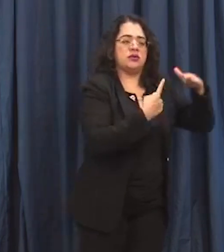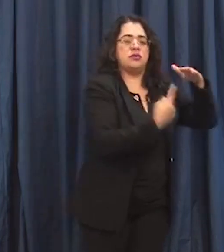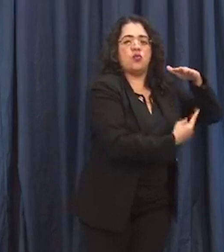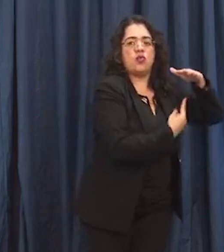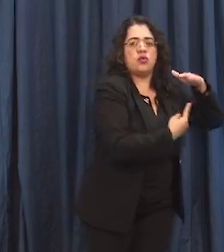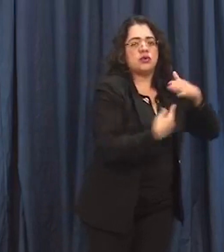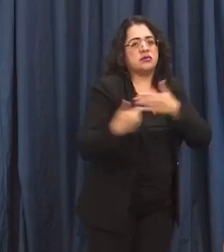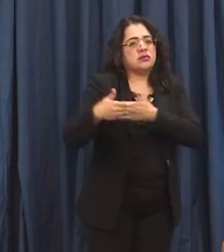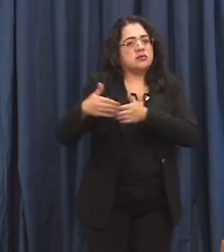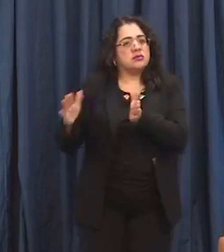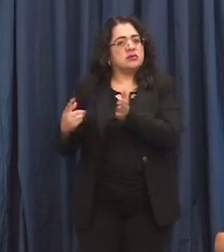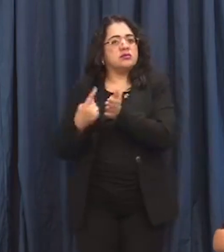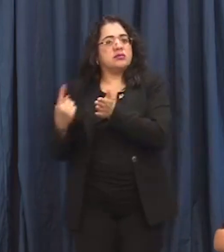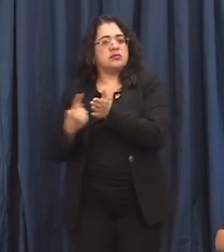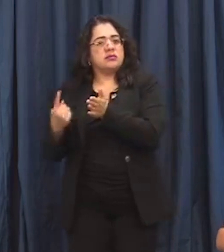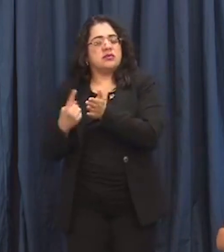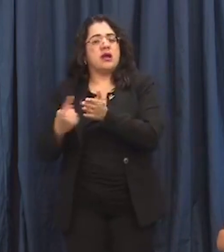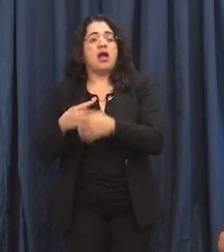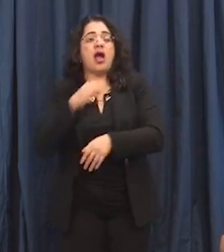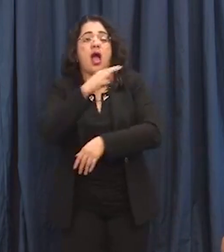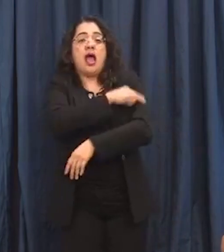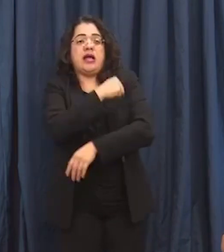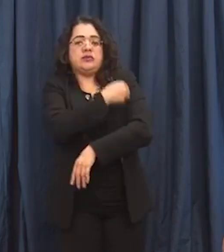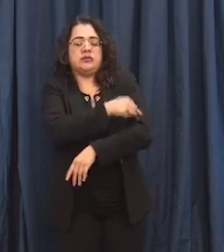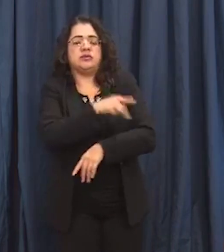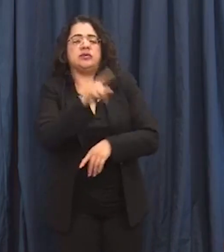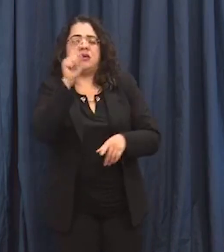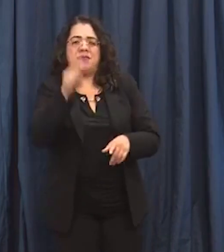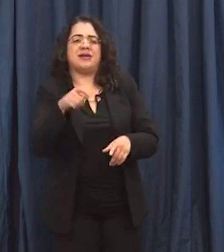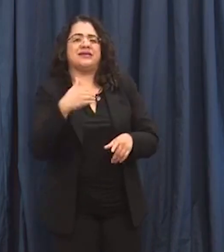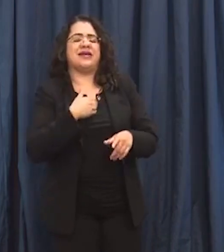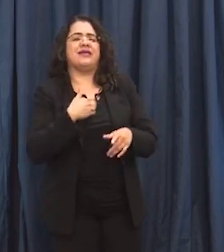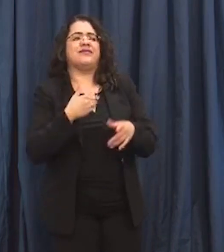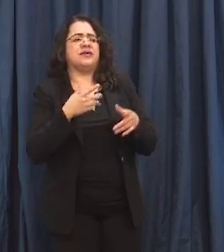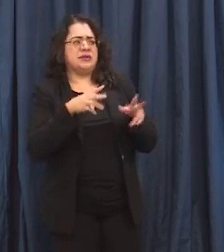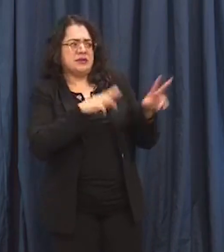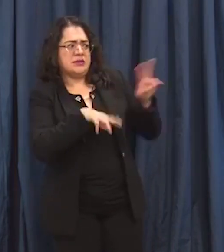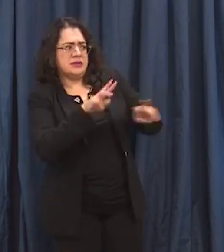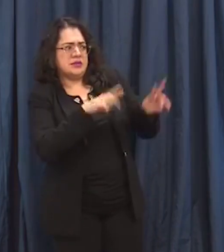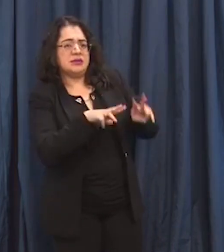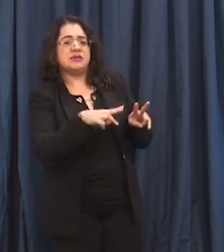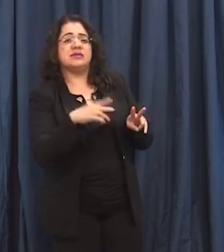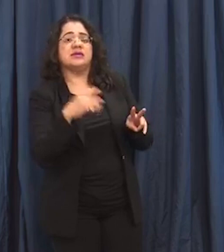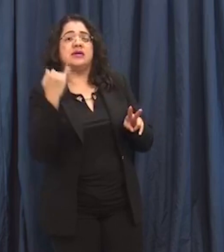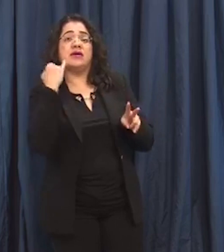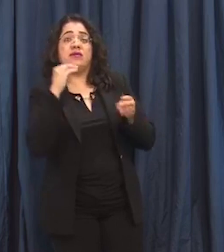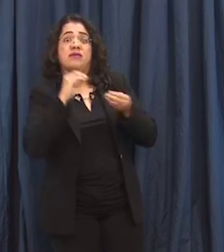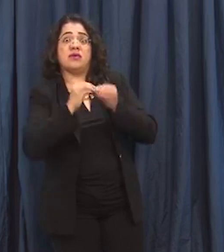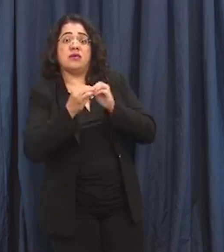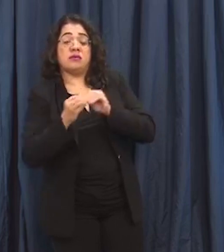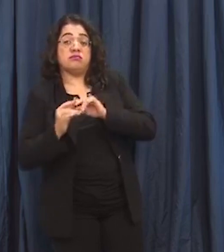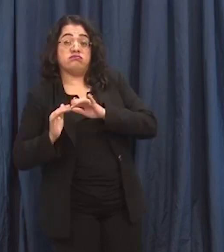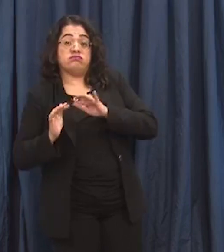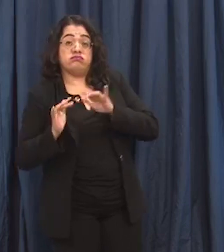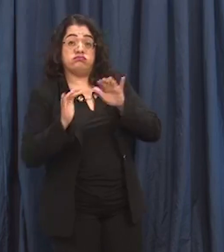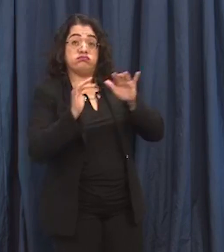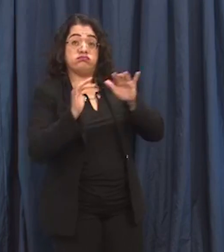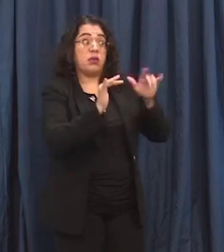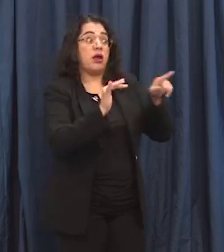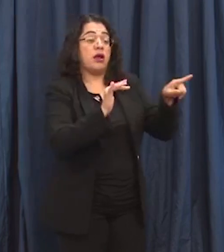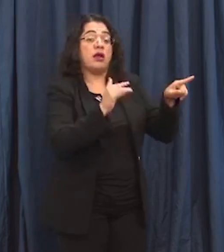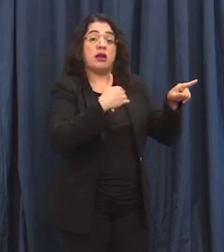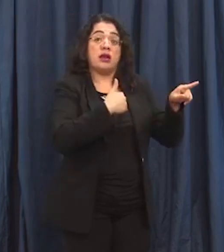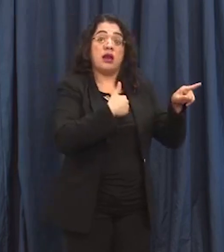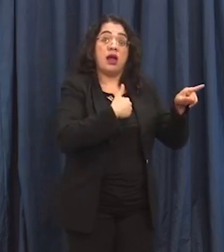También nuestros hospitales. Los hospitales del condado debemos determinar que la prevalencia de los casos del coronavirus es lo